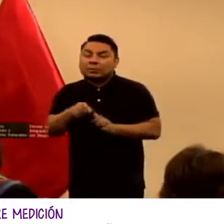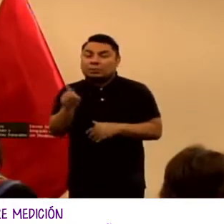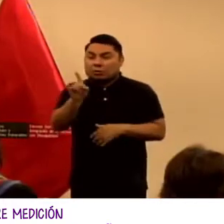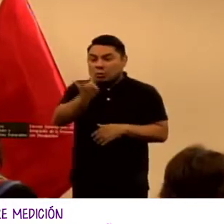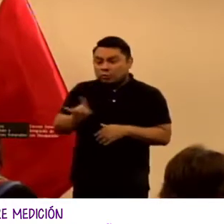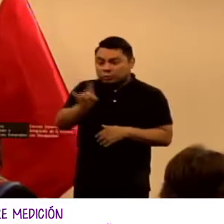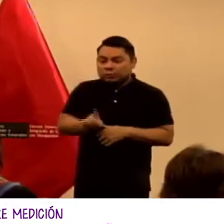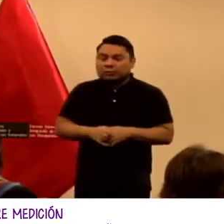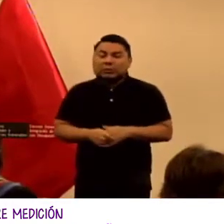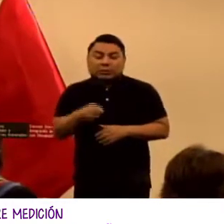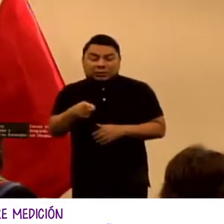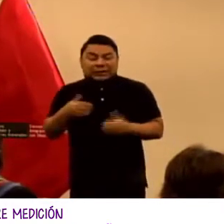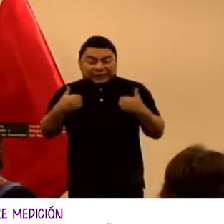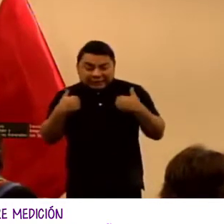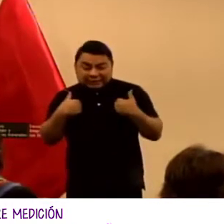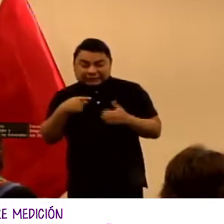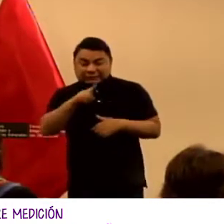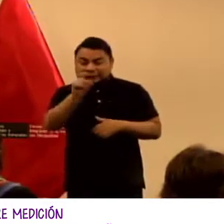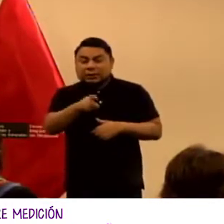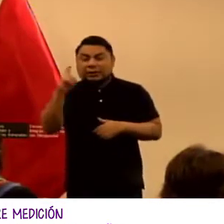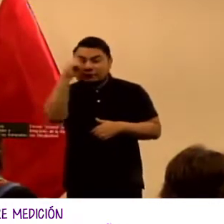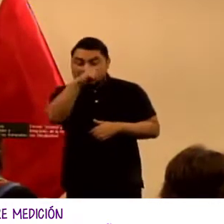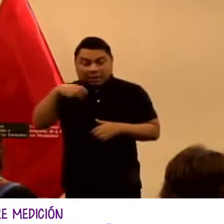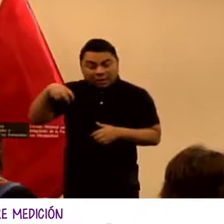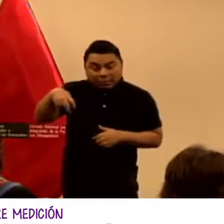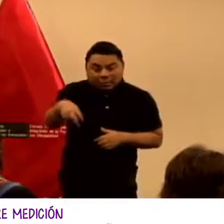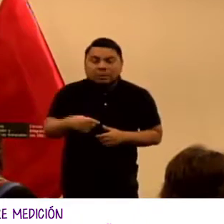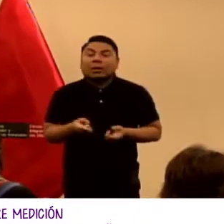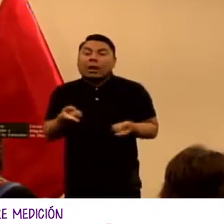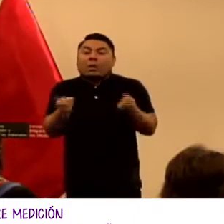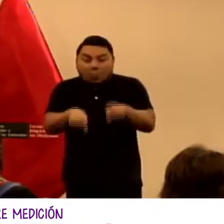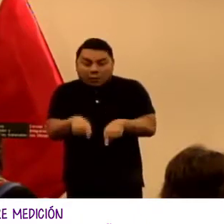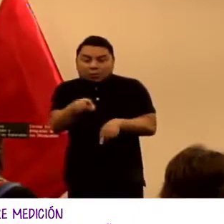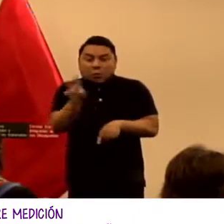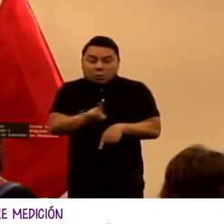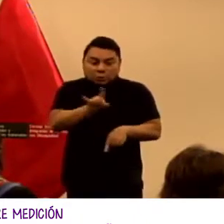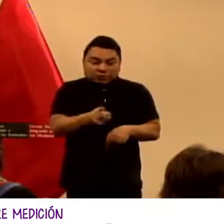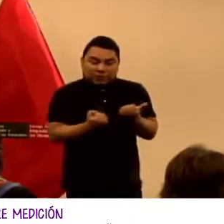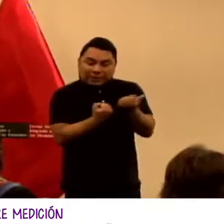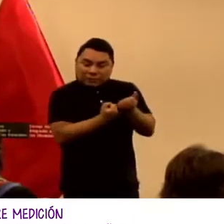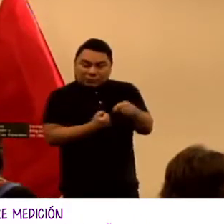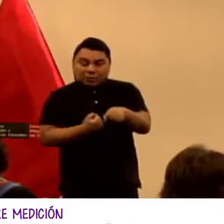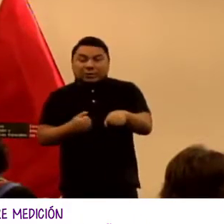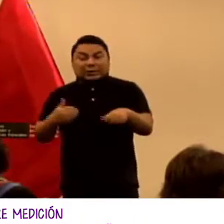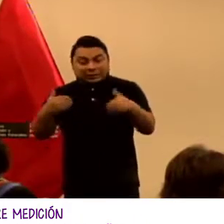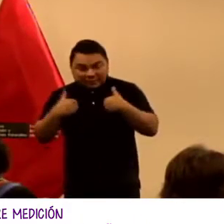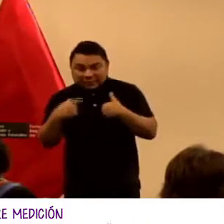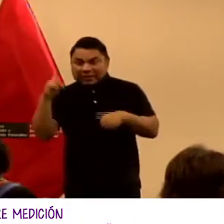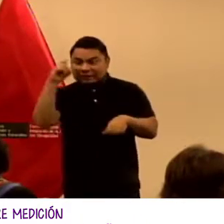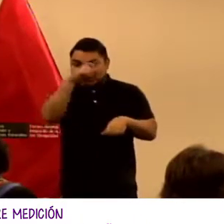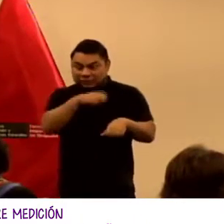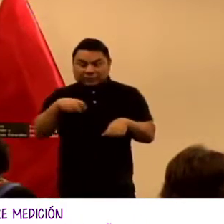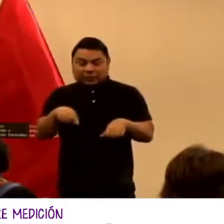use, ¿tiene dificultad para caminar? Y cuando lo usa, ¿tiene dificultad? O sea, el hecho de usar ese dispositivo de